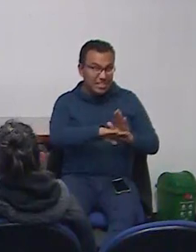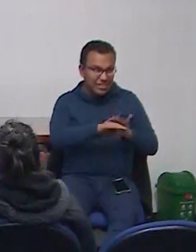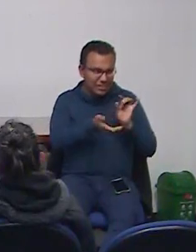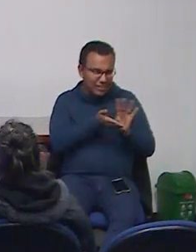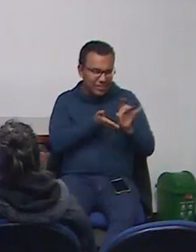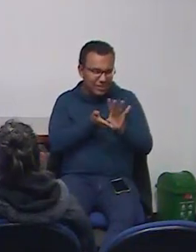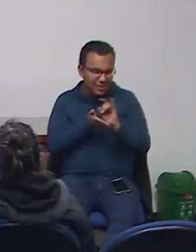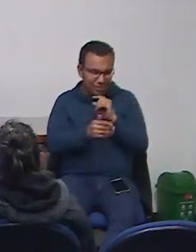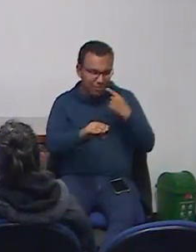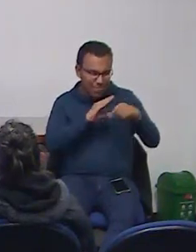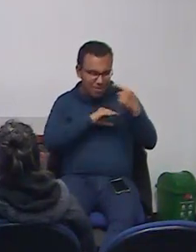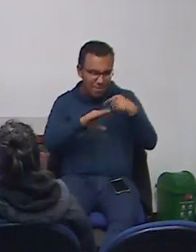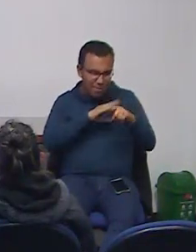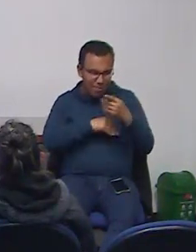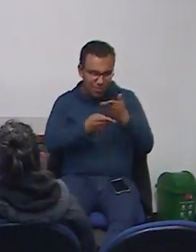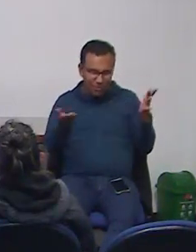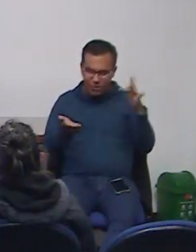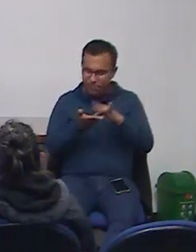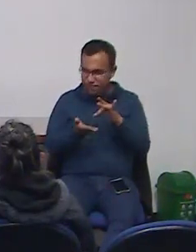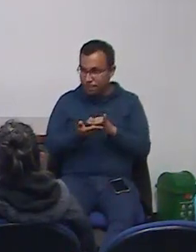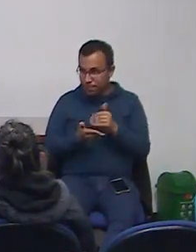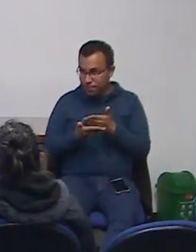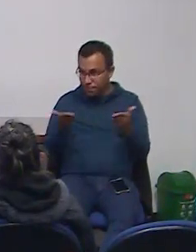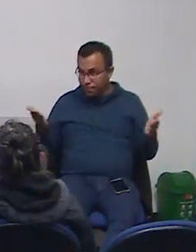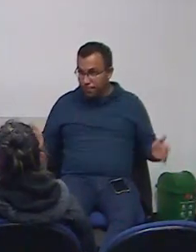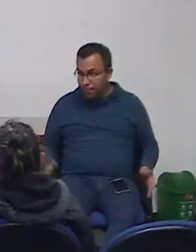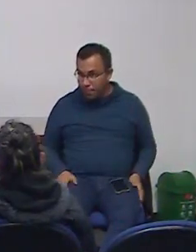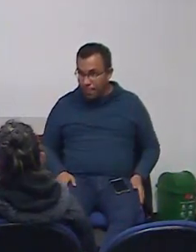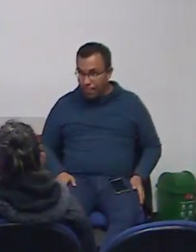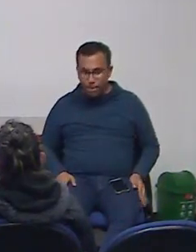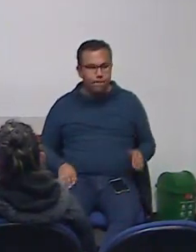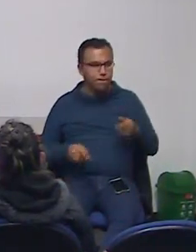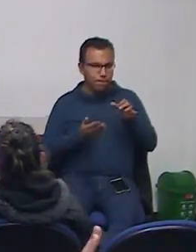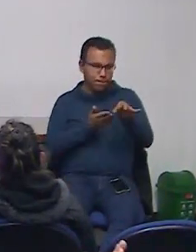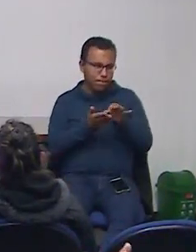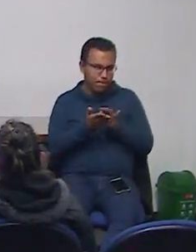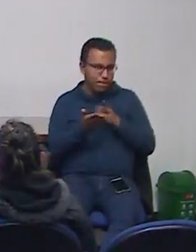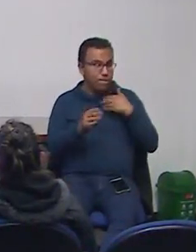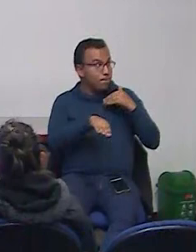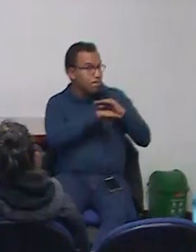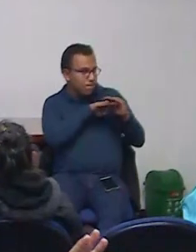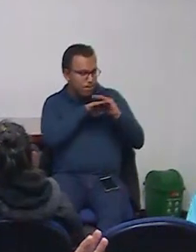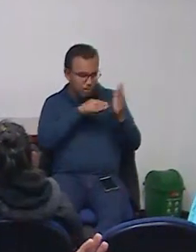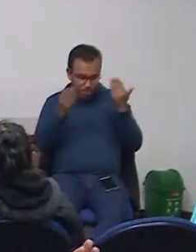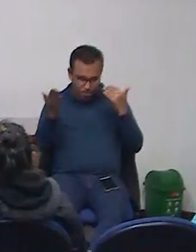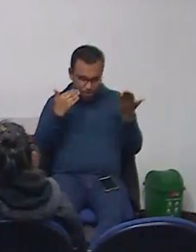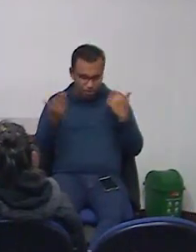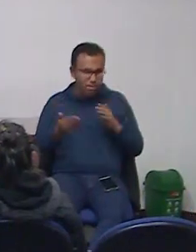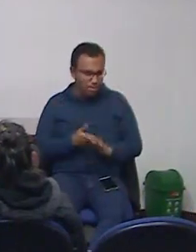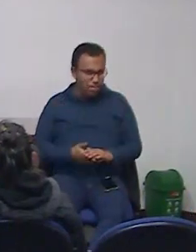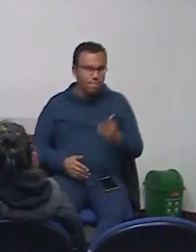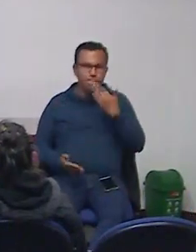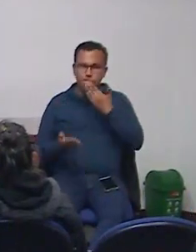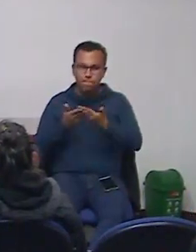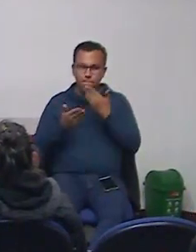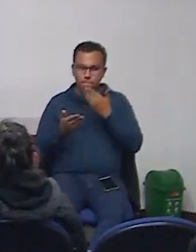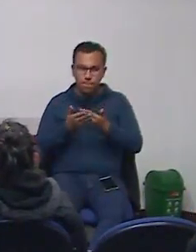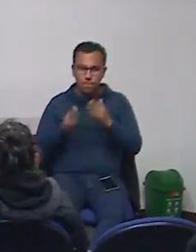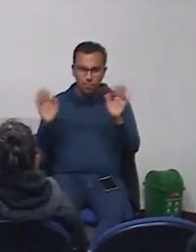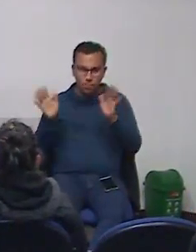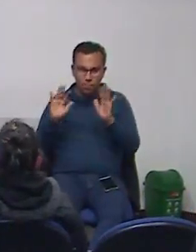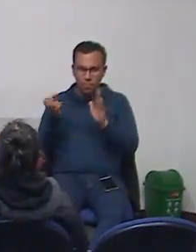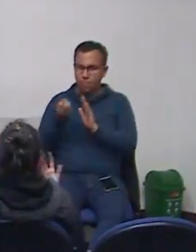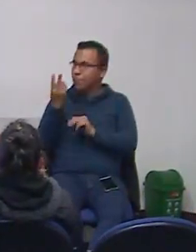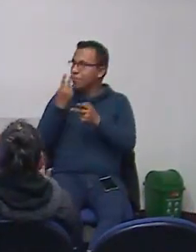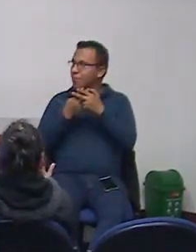con correos y con información para que sigan asistiendo a los seminarios e inviten a todos los que quieran tanto de la universidad como